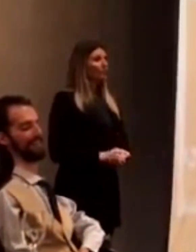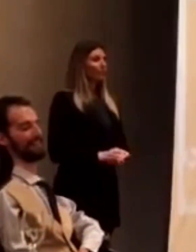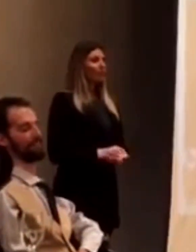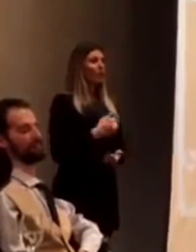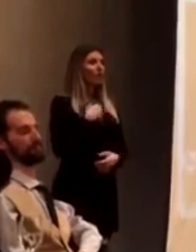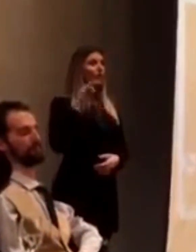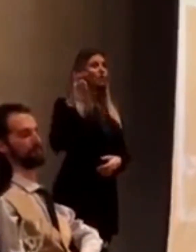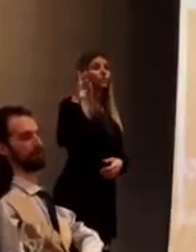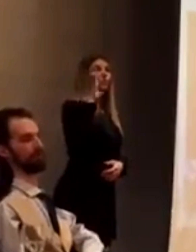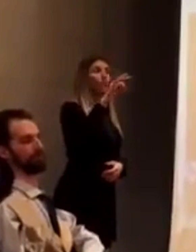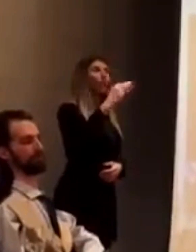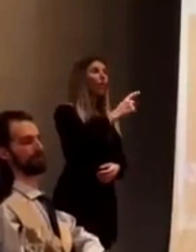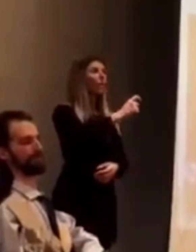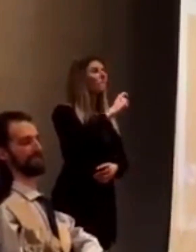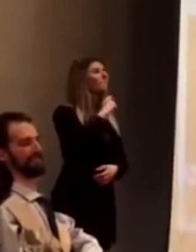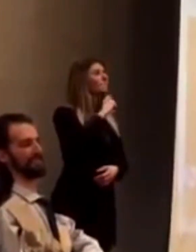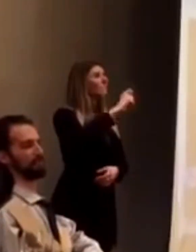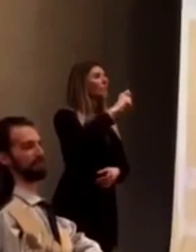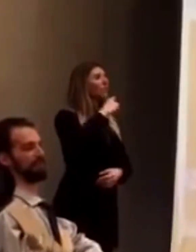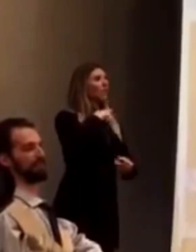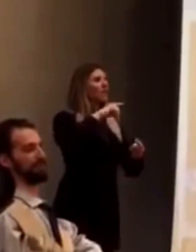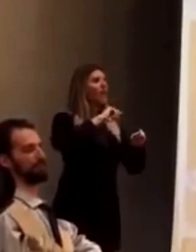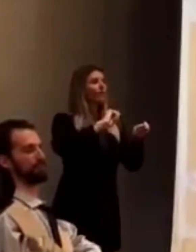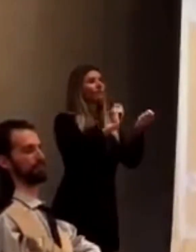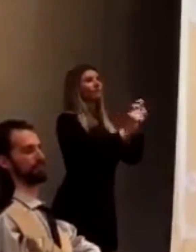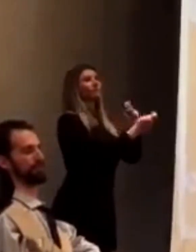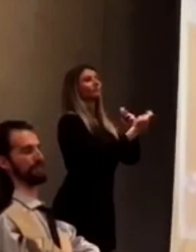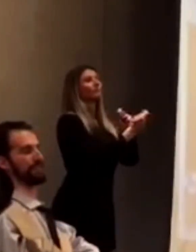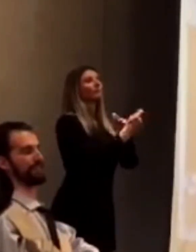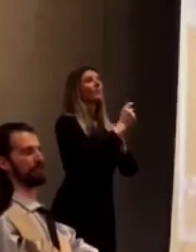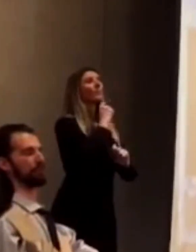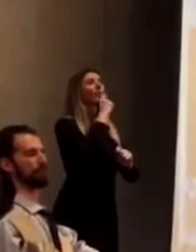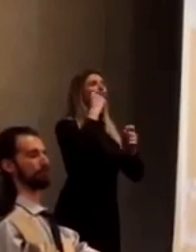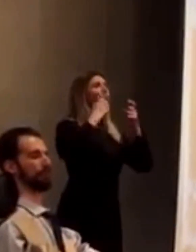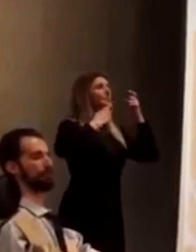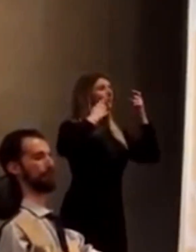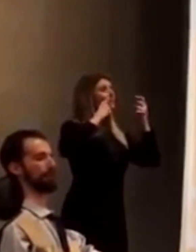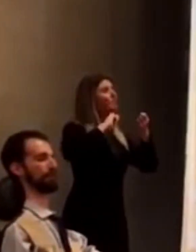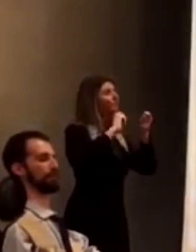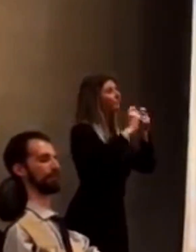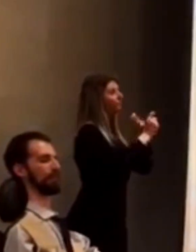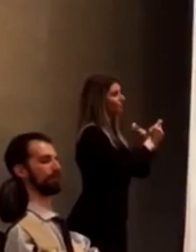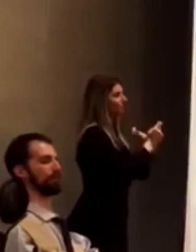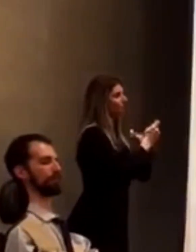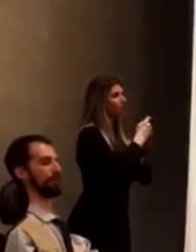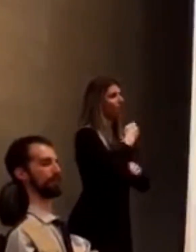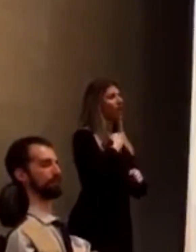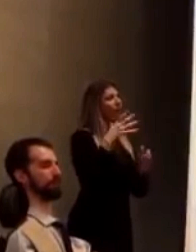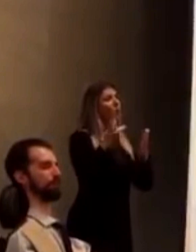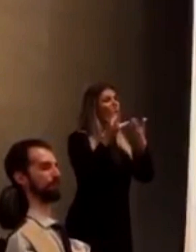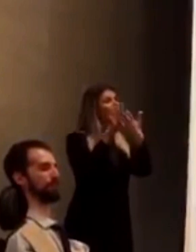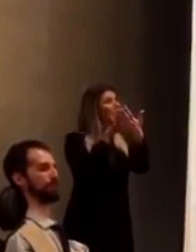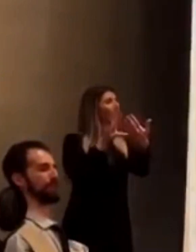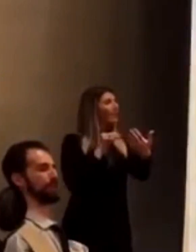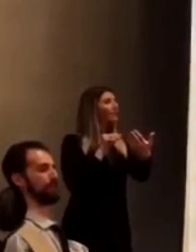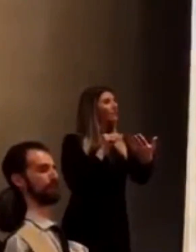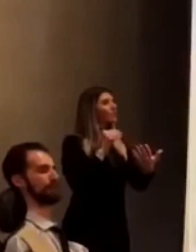να αλλάξουμε τον πολιτικό κόσμο, την πολιτική σκέψη. Και ακολουθώ το παράδειγμα του Κυριάκου Μητσοτάκη